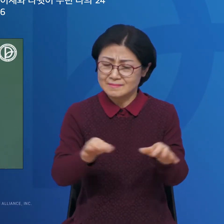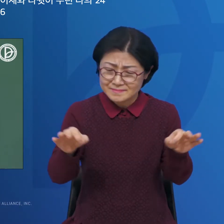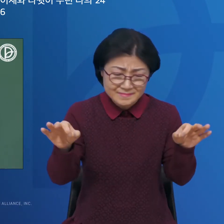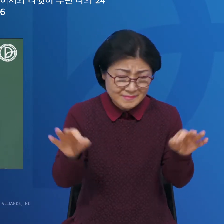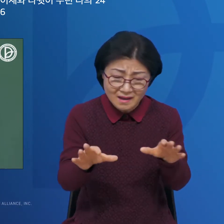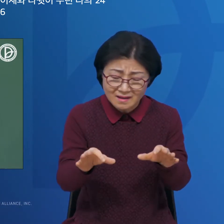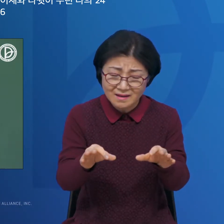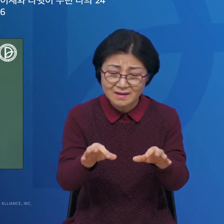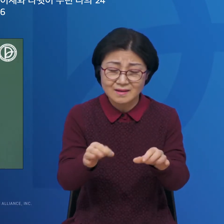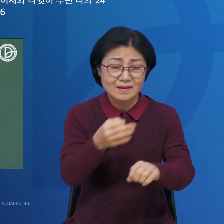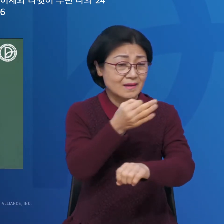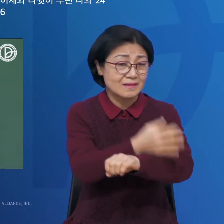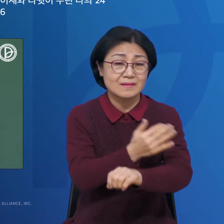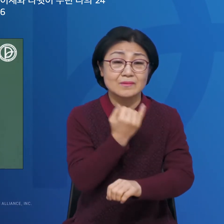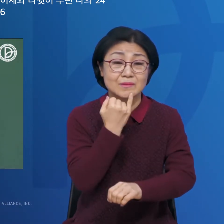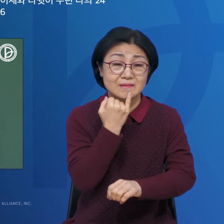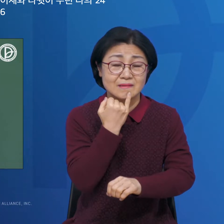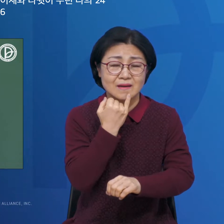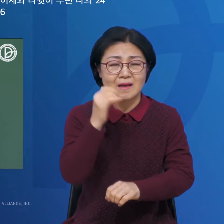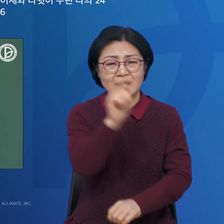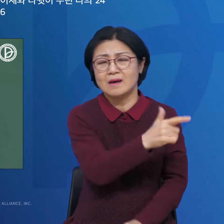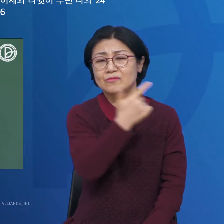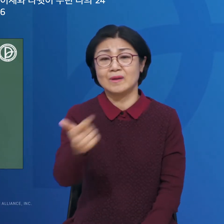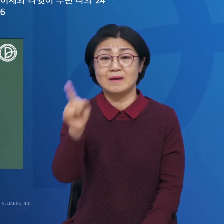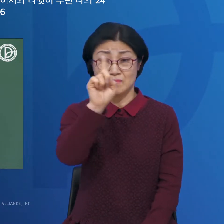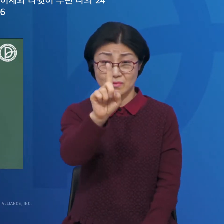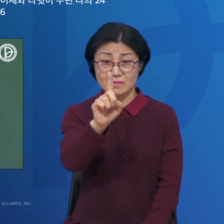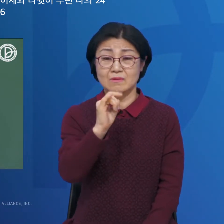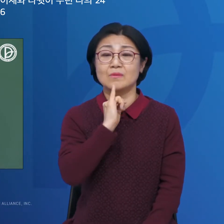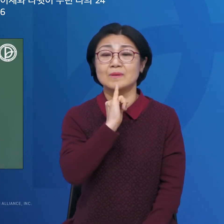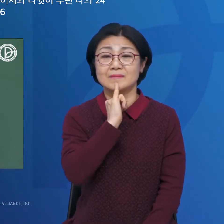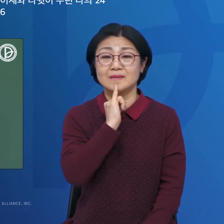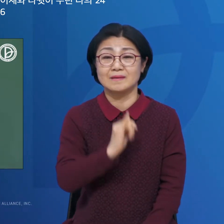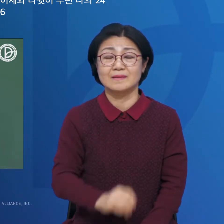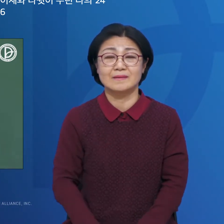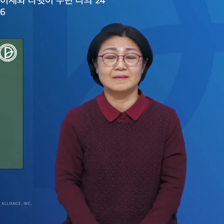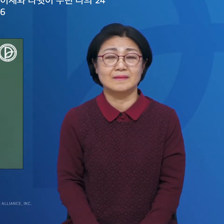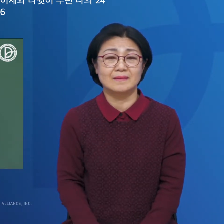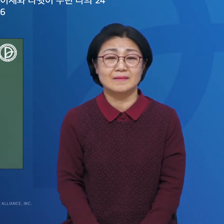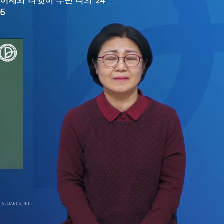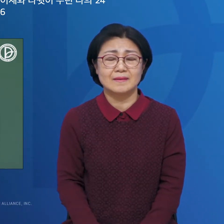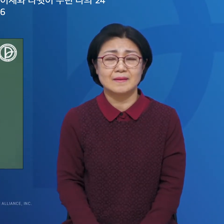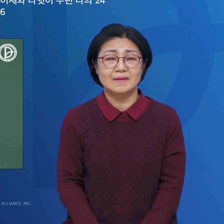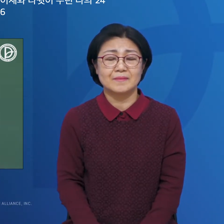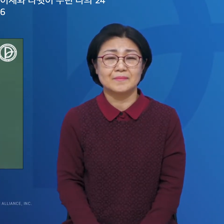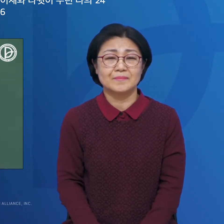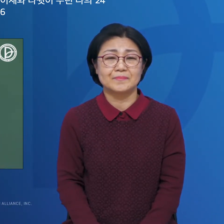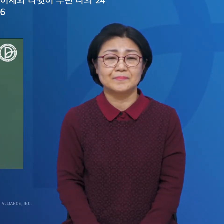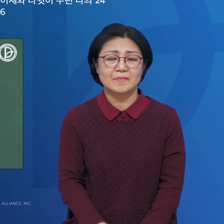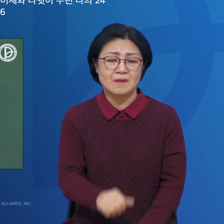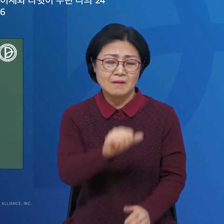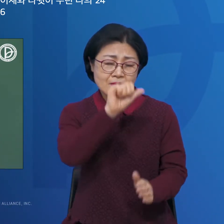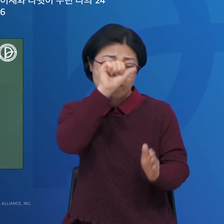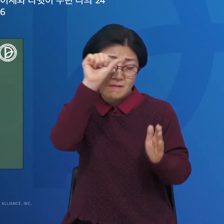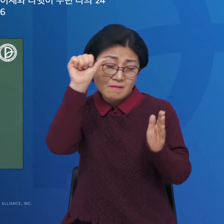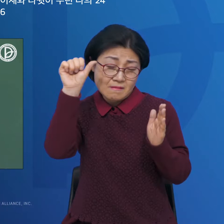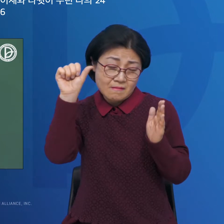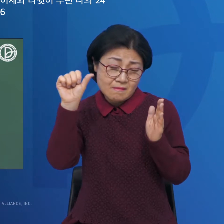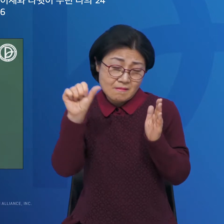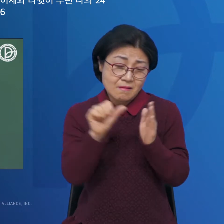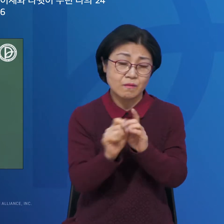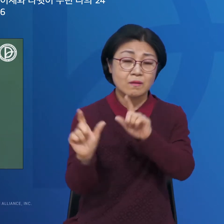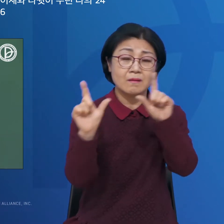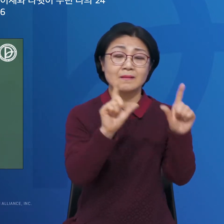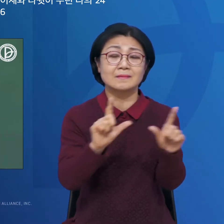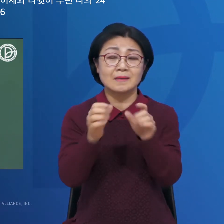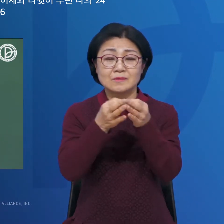even if it's a very short time for you, it's okay. Even if it's just once a day, it's okay. 평생 살면서 이거 안 하는 사람이거든요. But there's some people who live